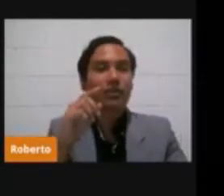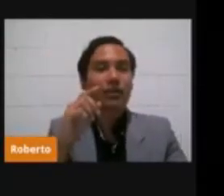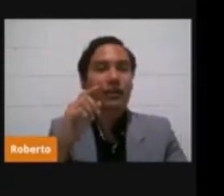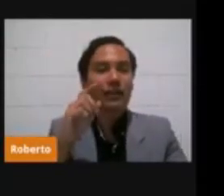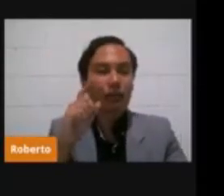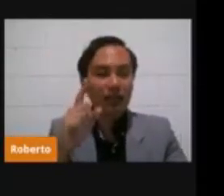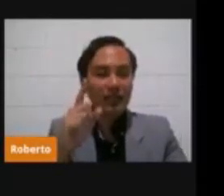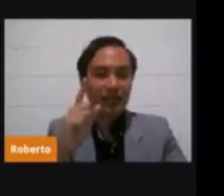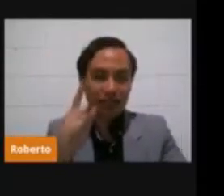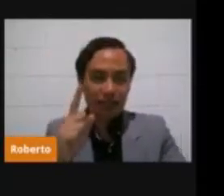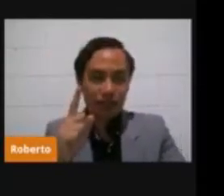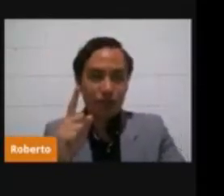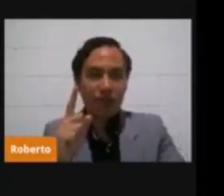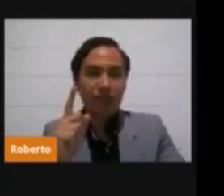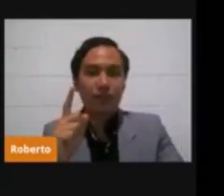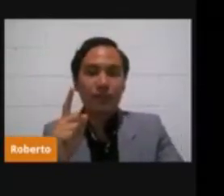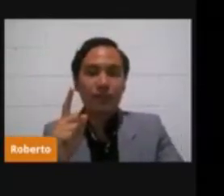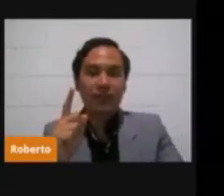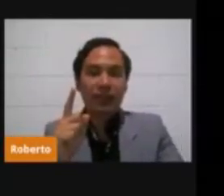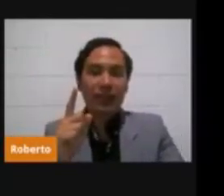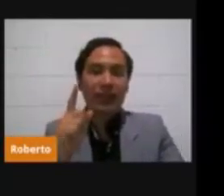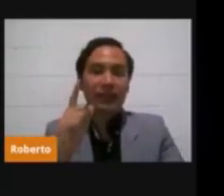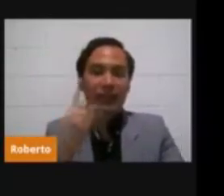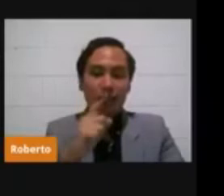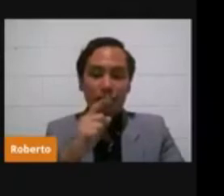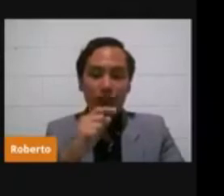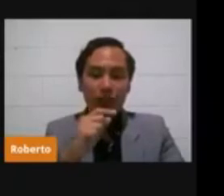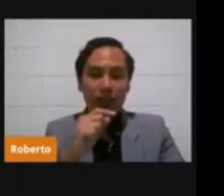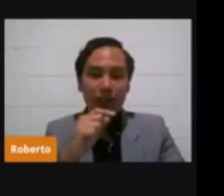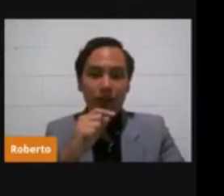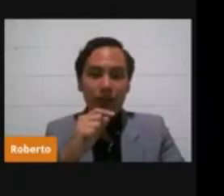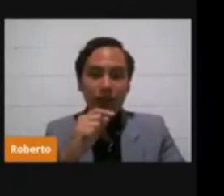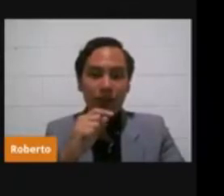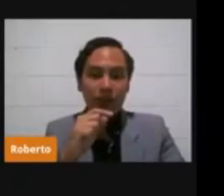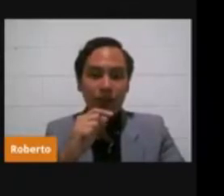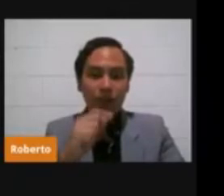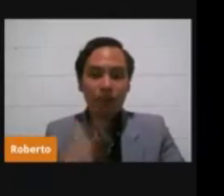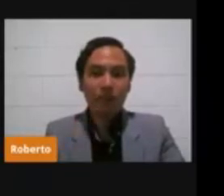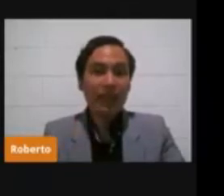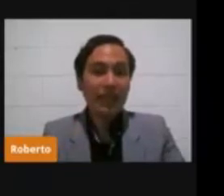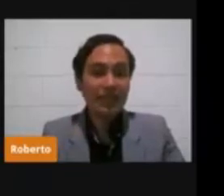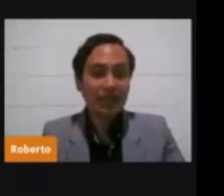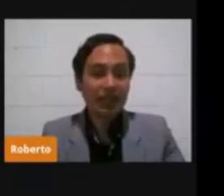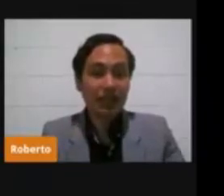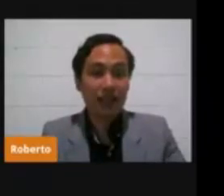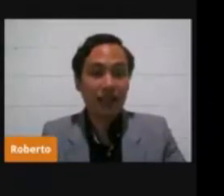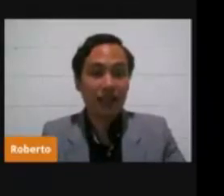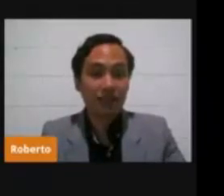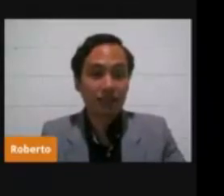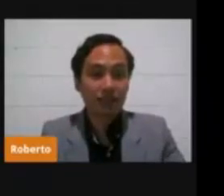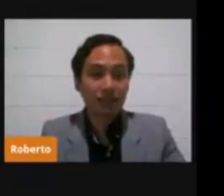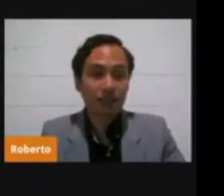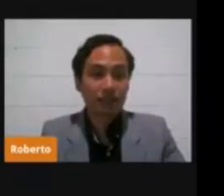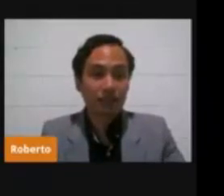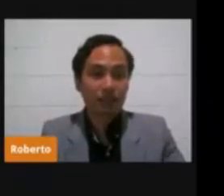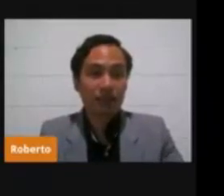somos iguales y en derechos humanos. El término correcto es